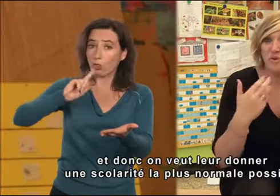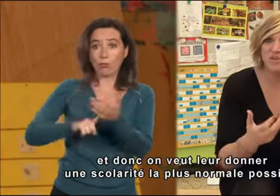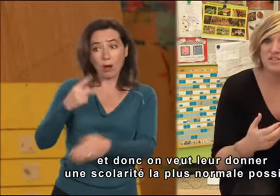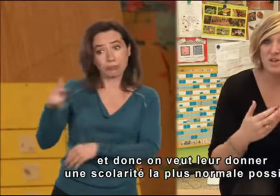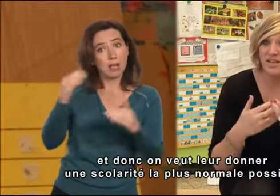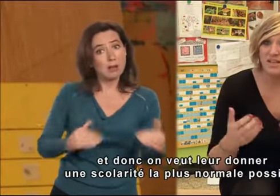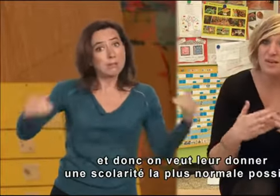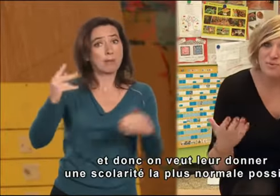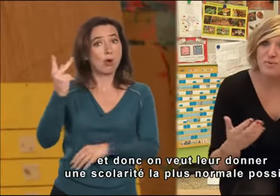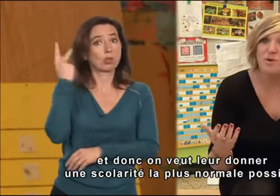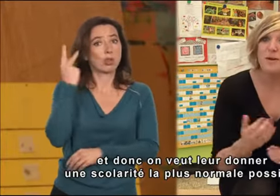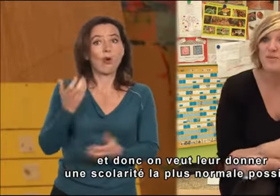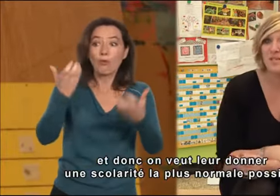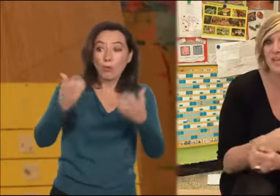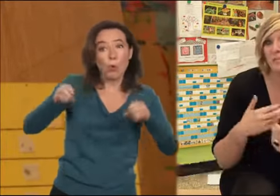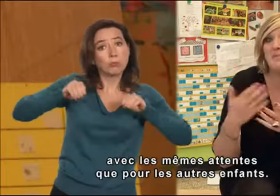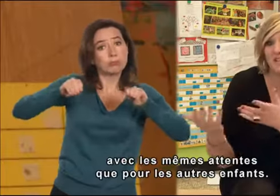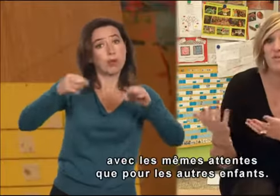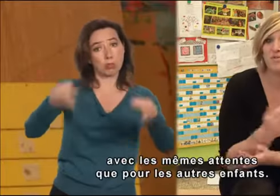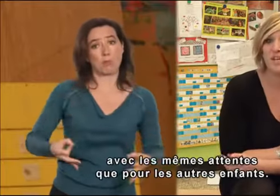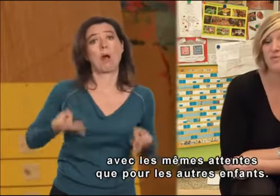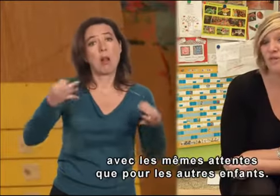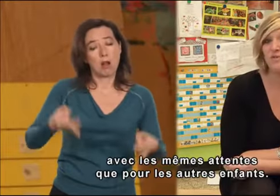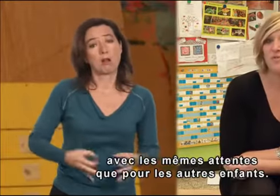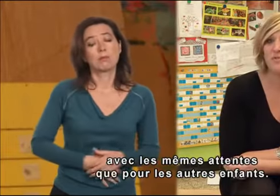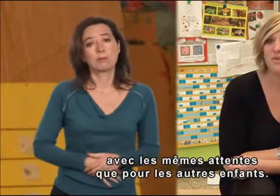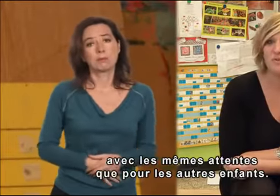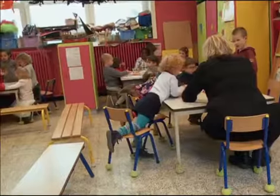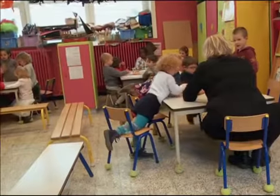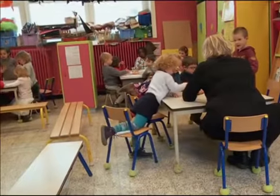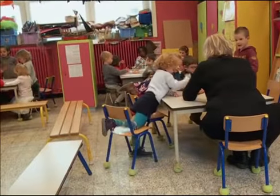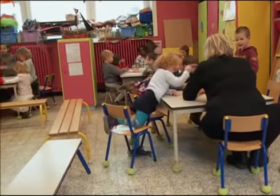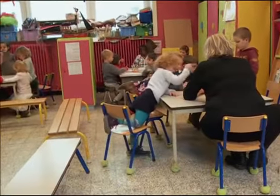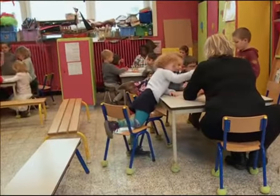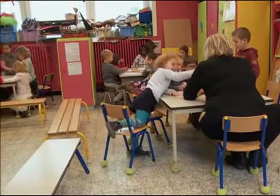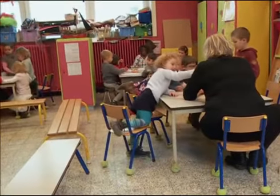on veut leur donner une scolarité des plus normales possibles, avec les mêmes attentes qu'on a pour les autres enfants.